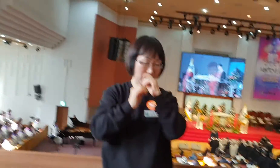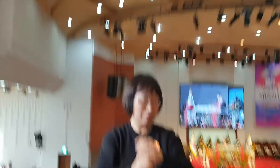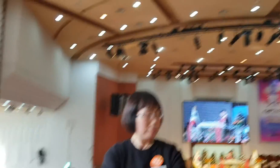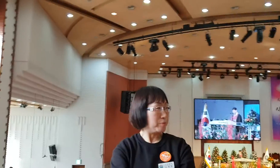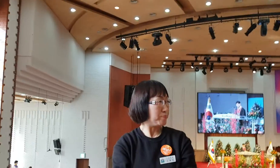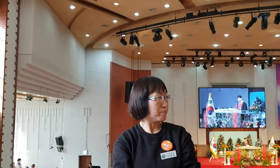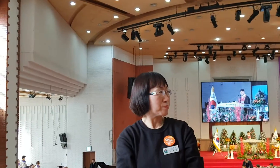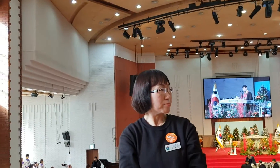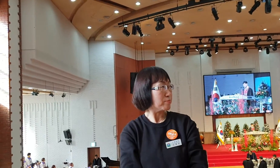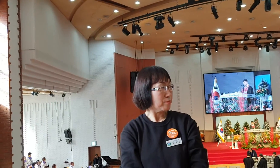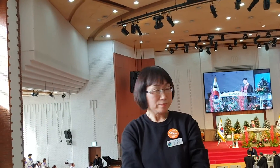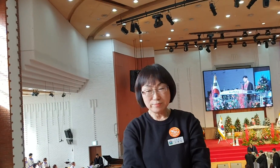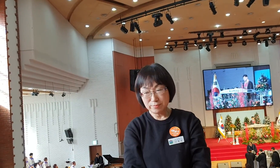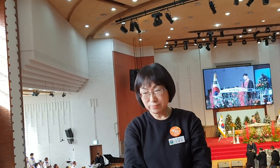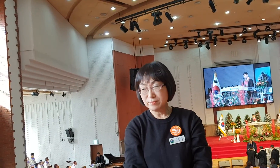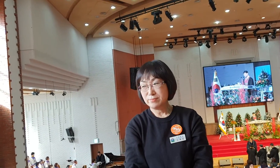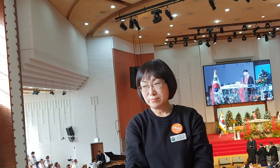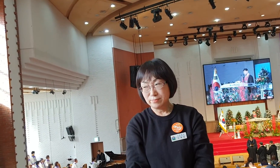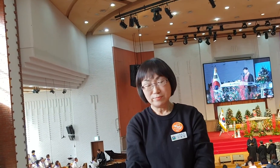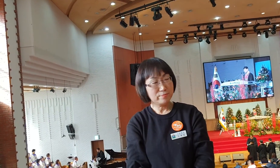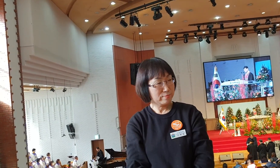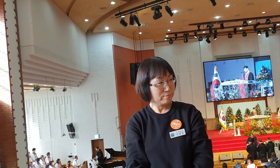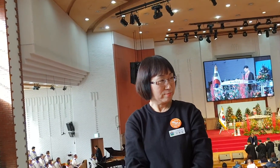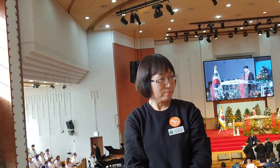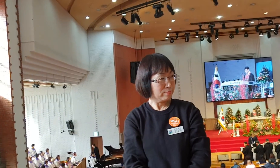슬쩍 알아야지